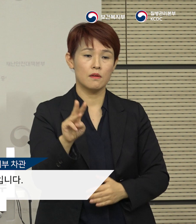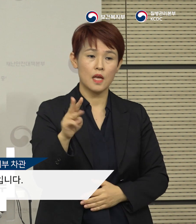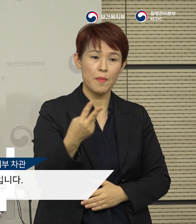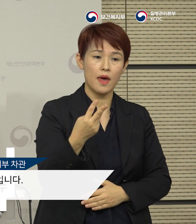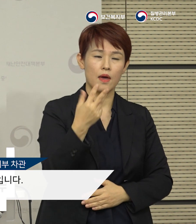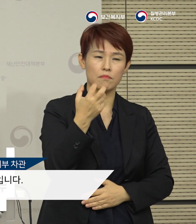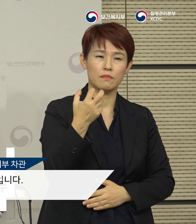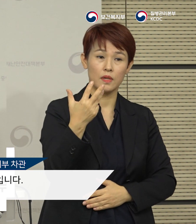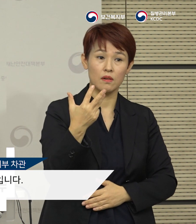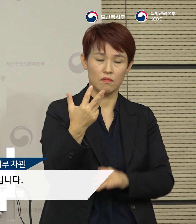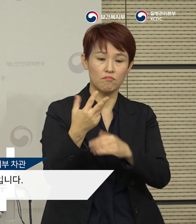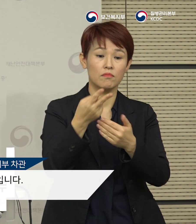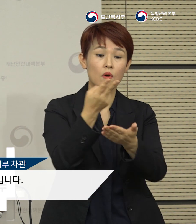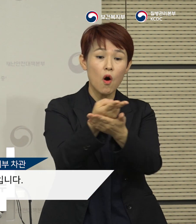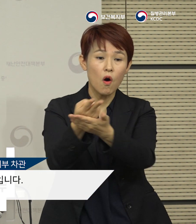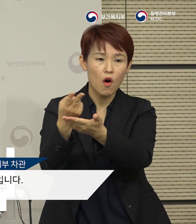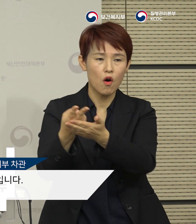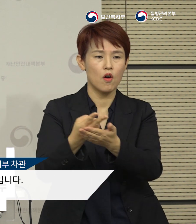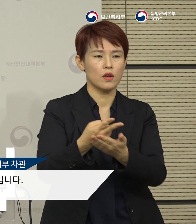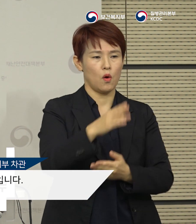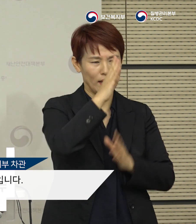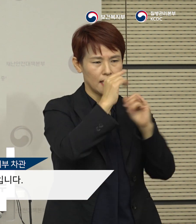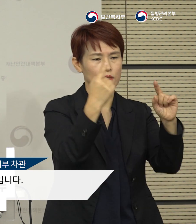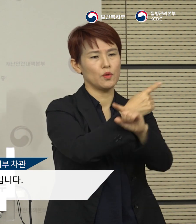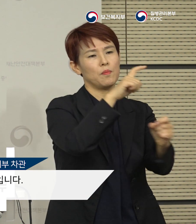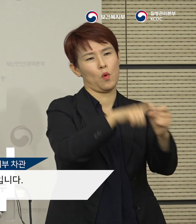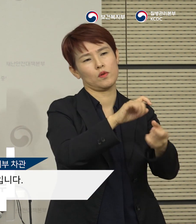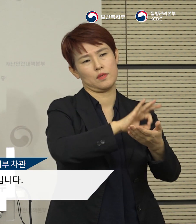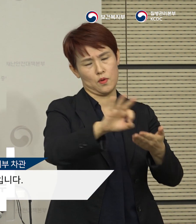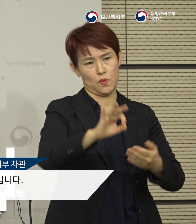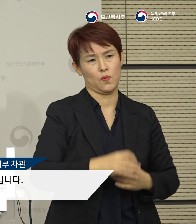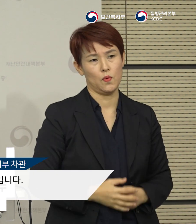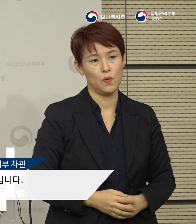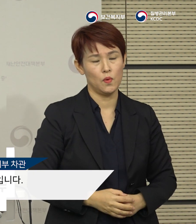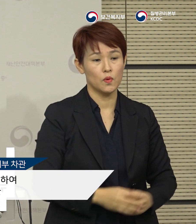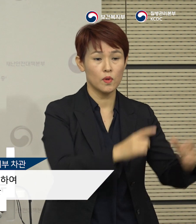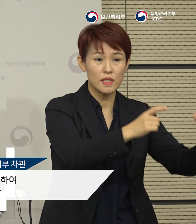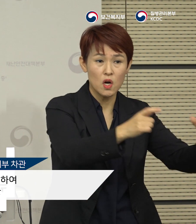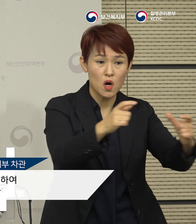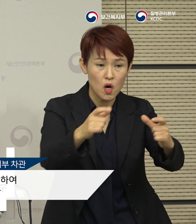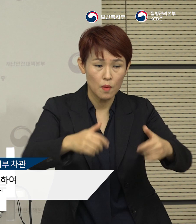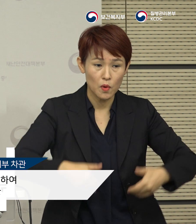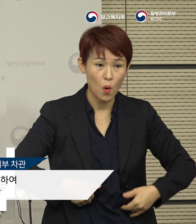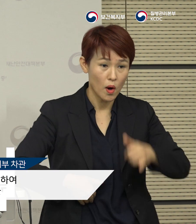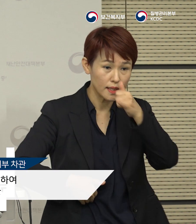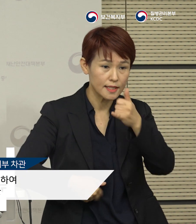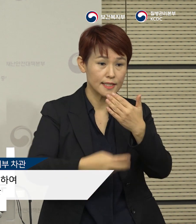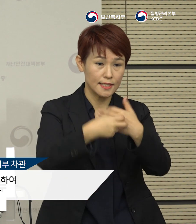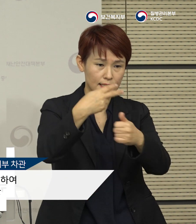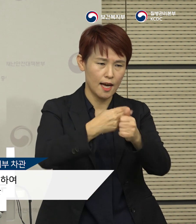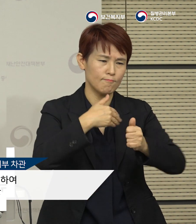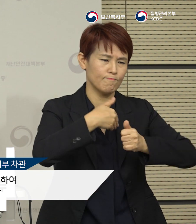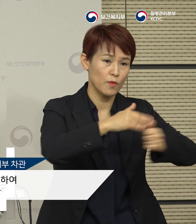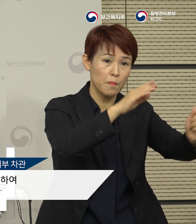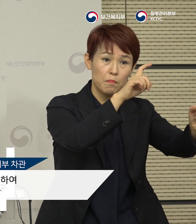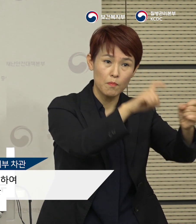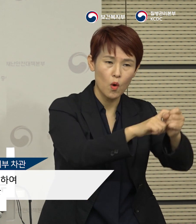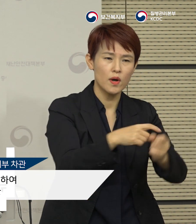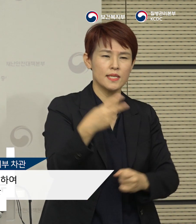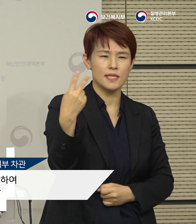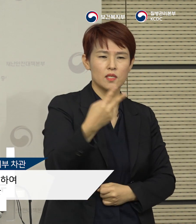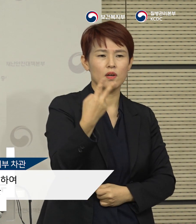388병상을 대구 경북 환자 치료에 투입할 예정입니다. 또한 각 지역에서 필요한 의료 인력을 지원하기